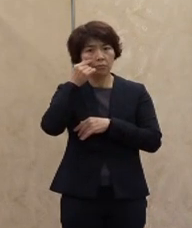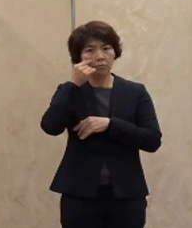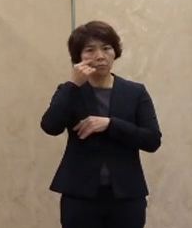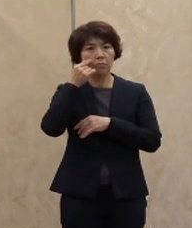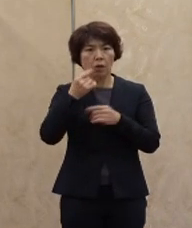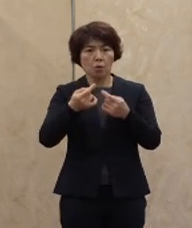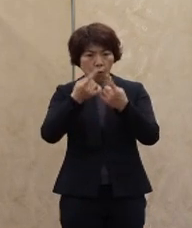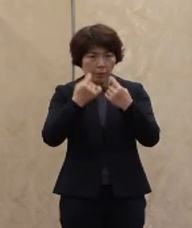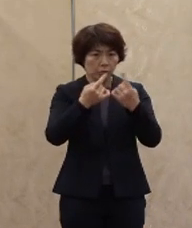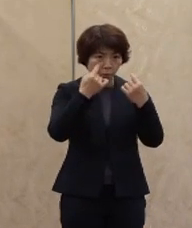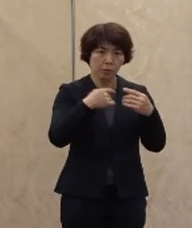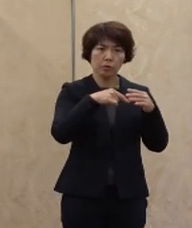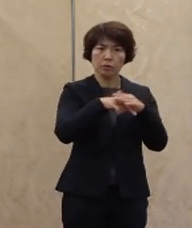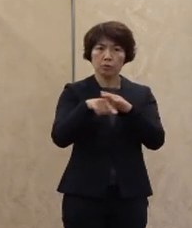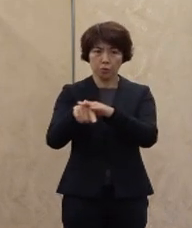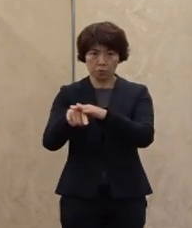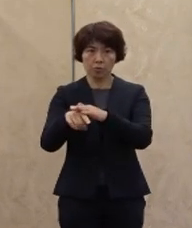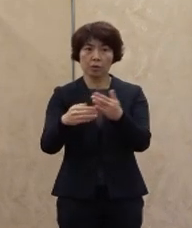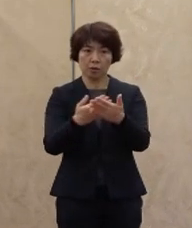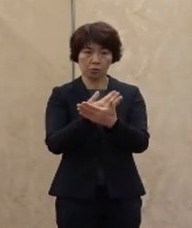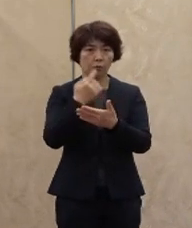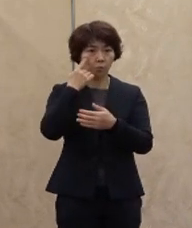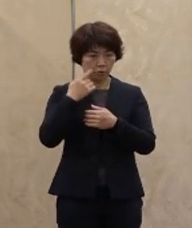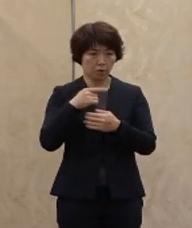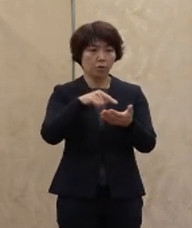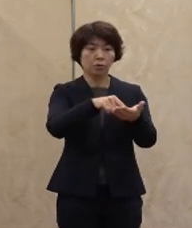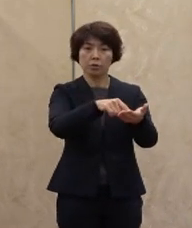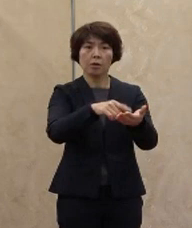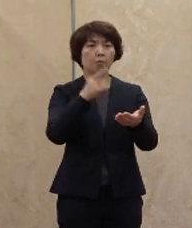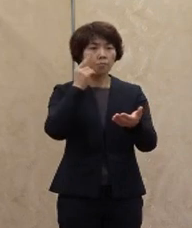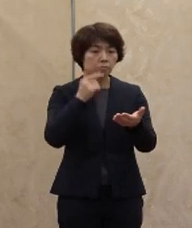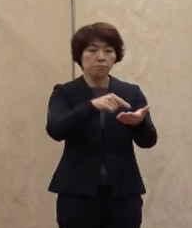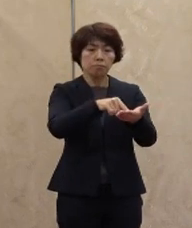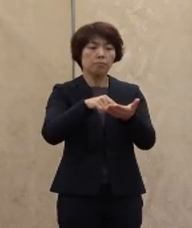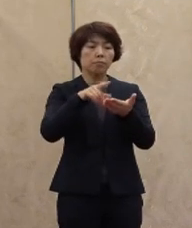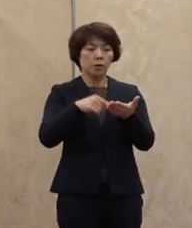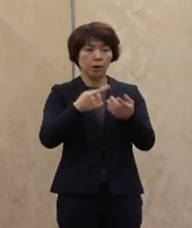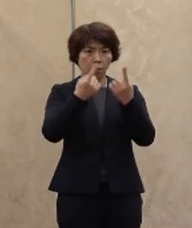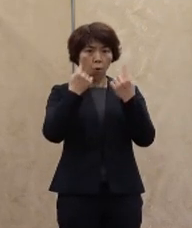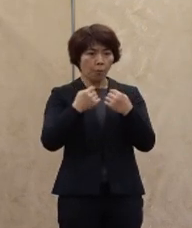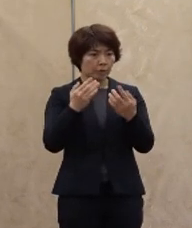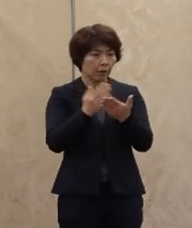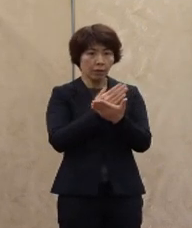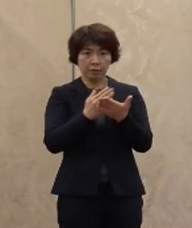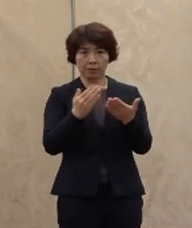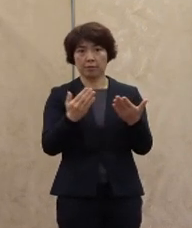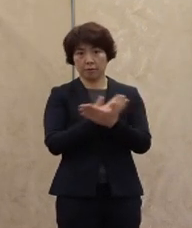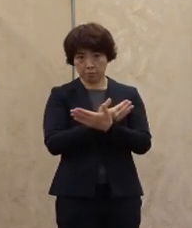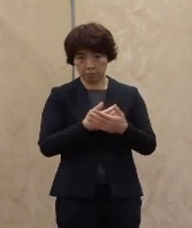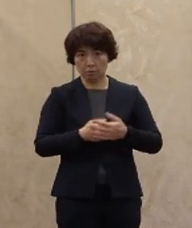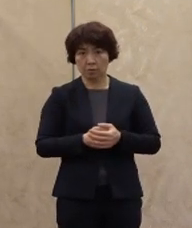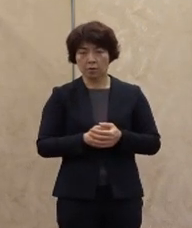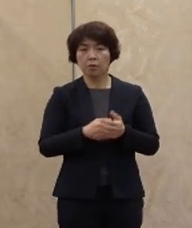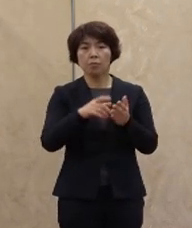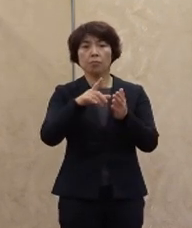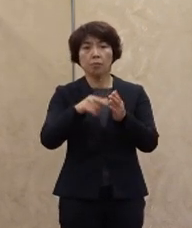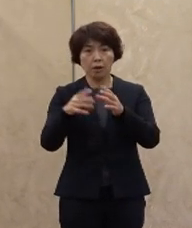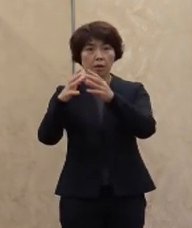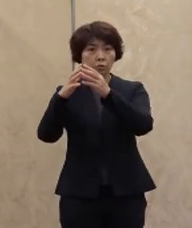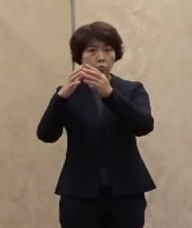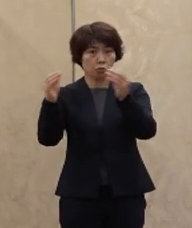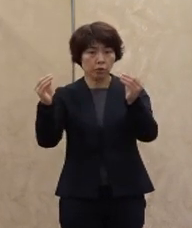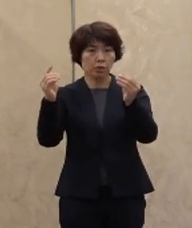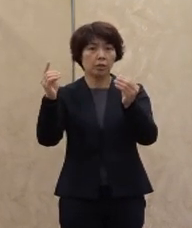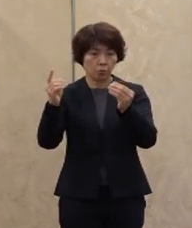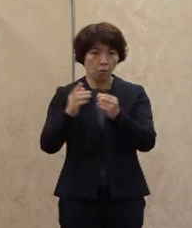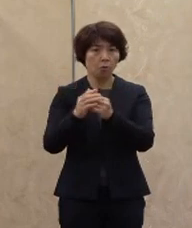別の理由になってくるかなというふうに思いますので、まあ、それが上がってきた時にはその個別に判断をすると、まあ、その時にはあの国にもやっぱりそのち